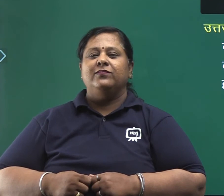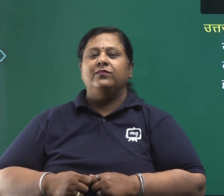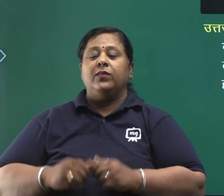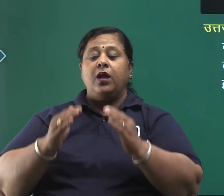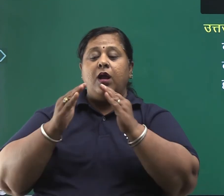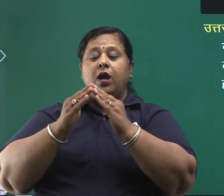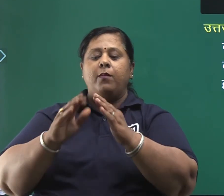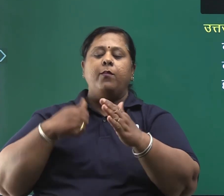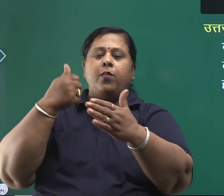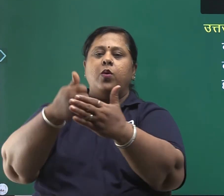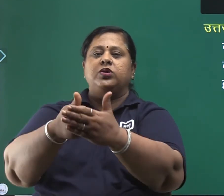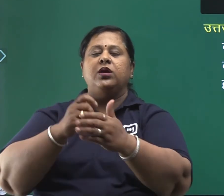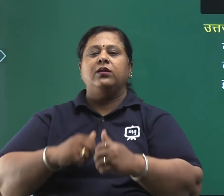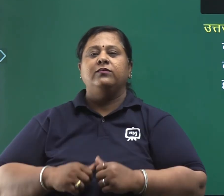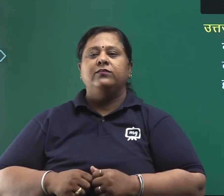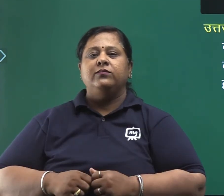घर पहुंचकर